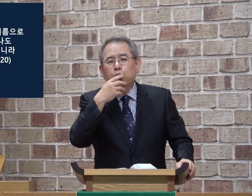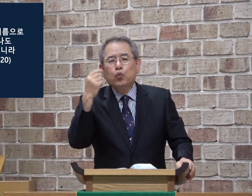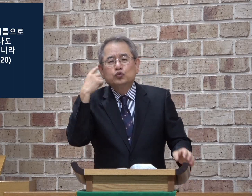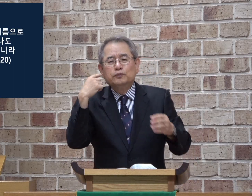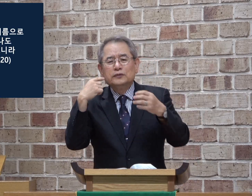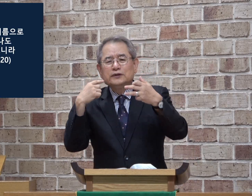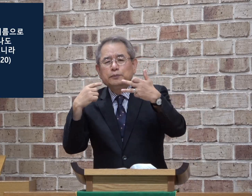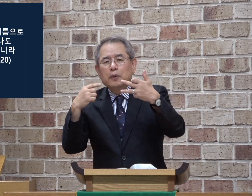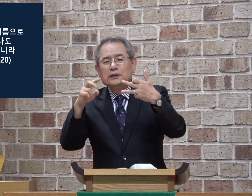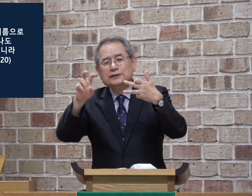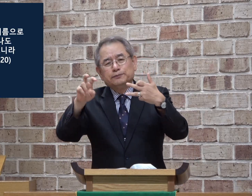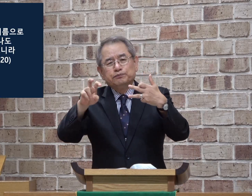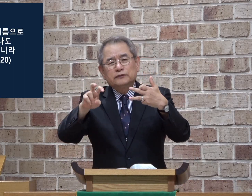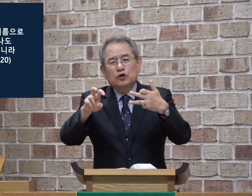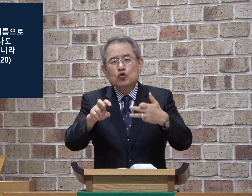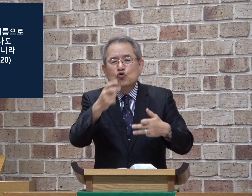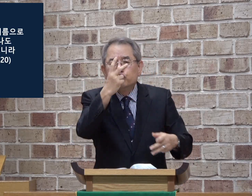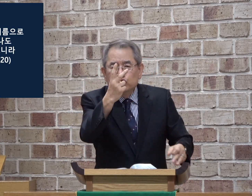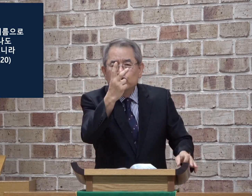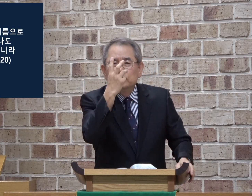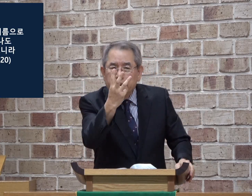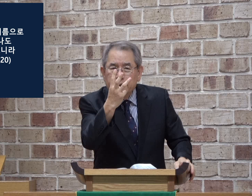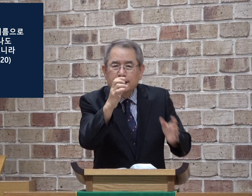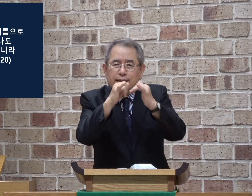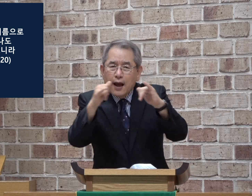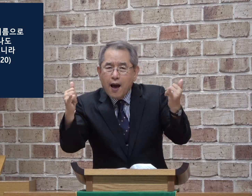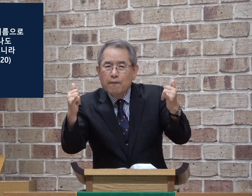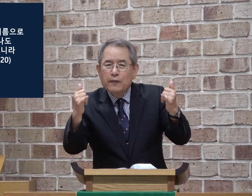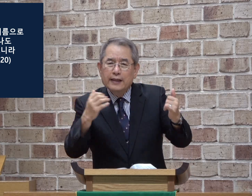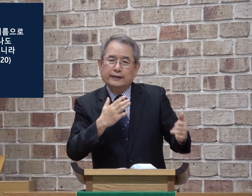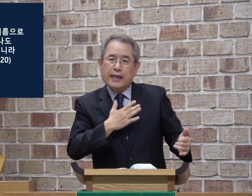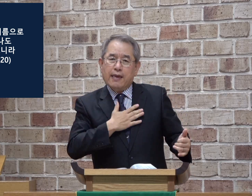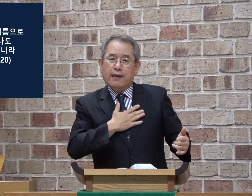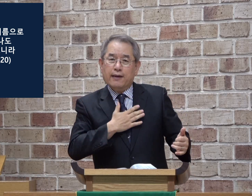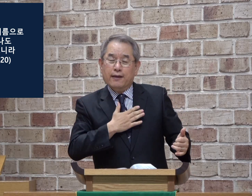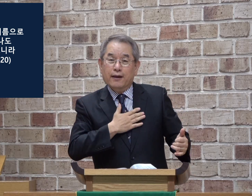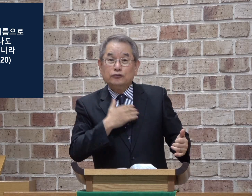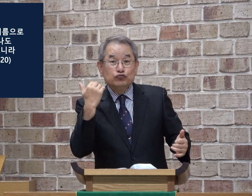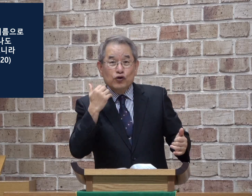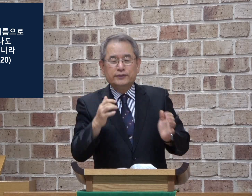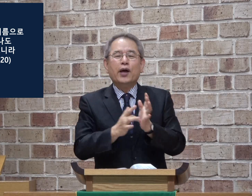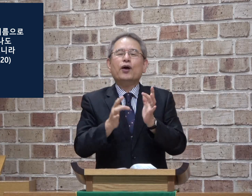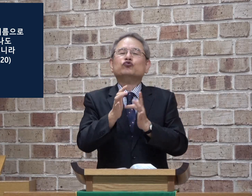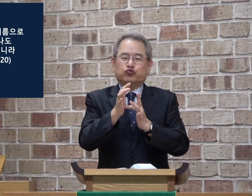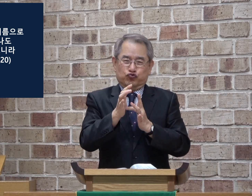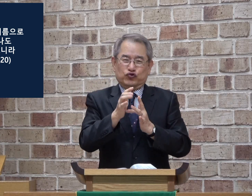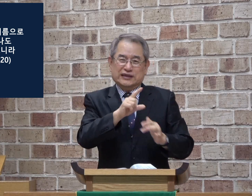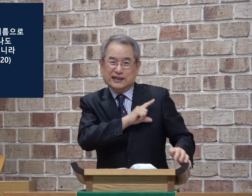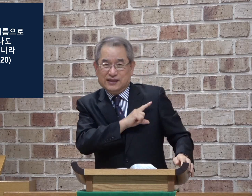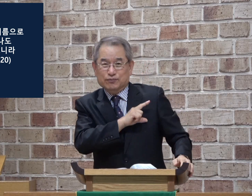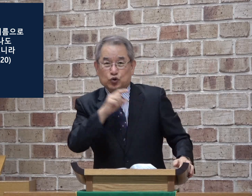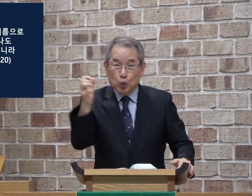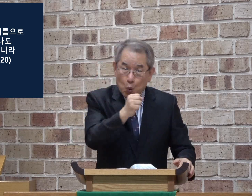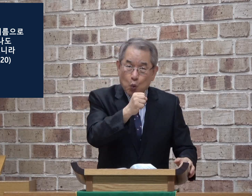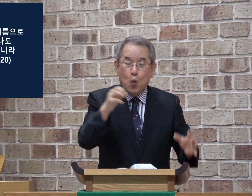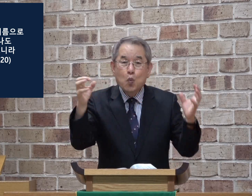마태복음 18장 20절. 두세 사람이 내 이름으로, 내 이름은 예수님의 이름입니다.